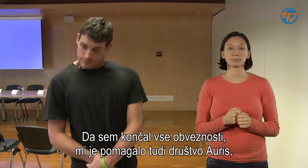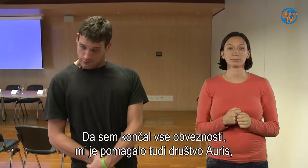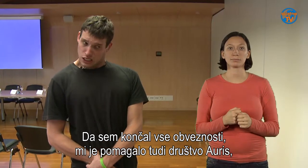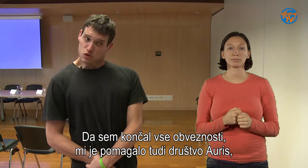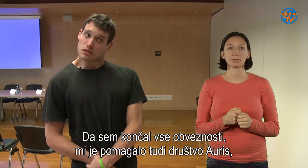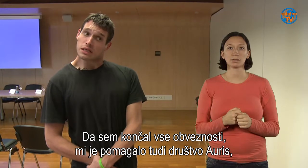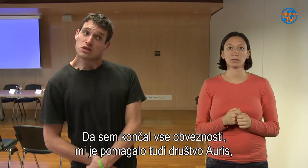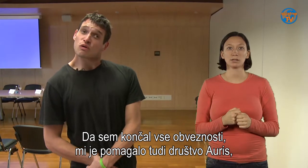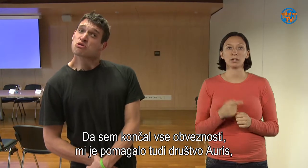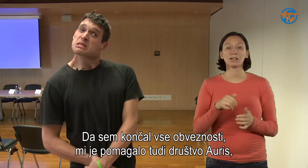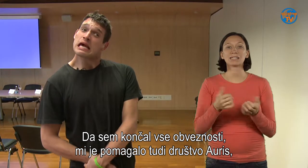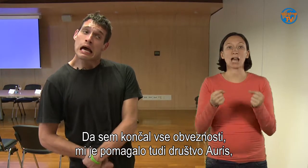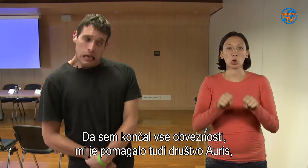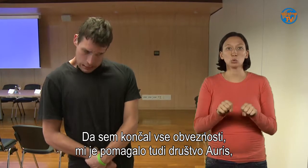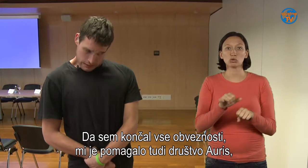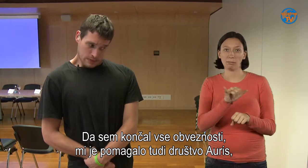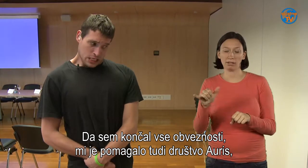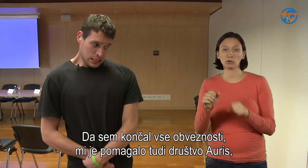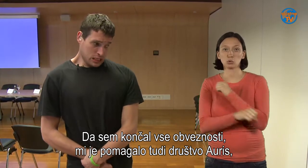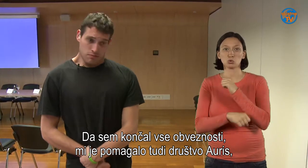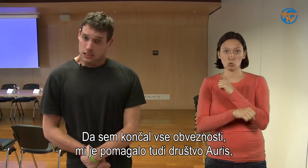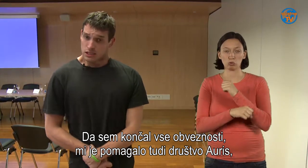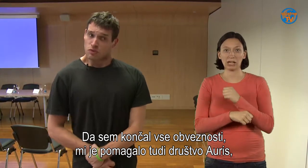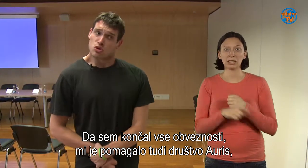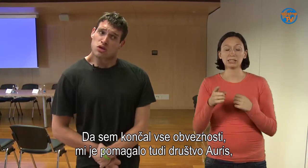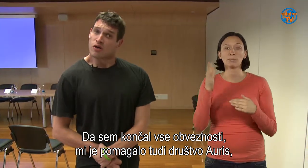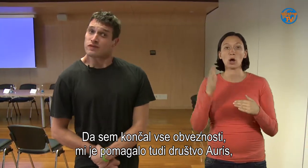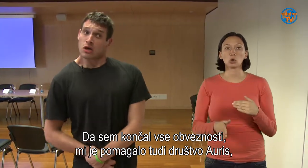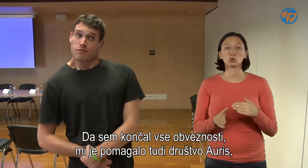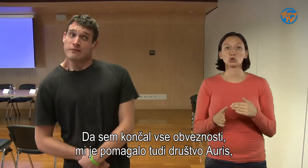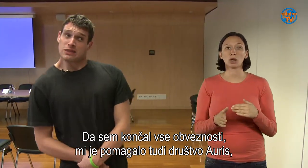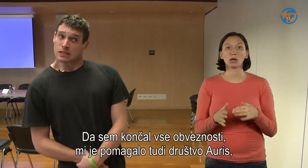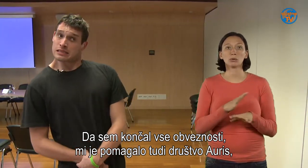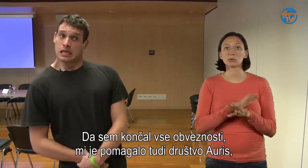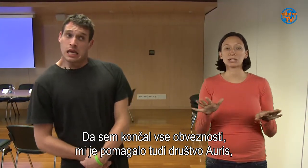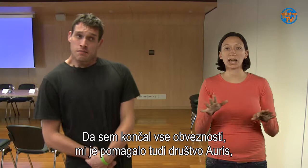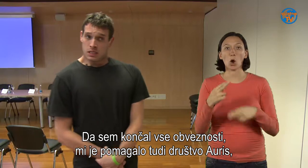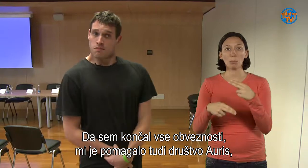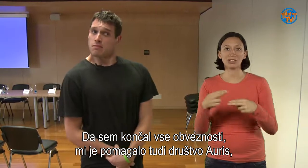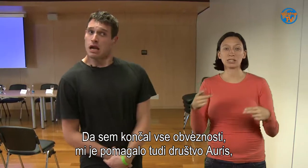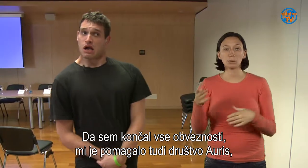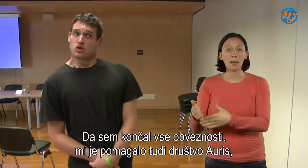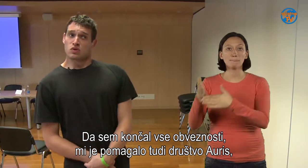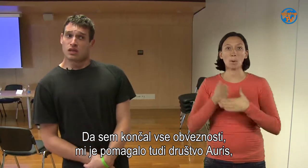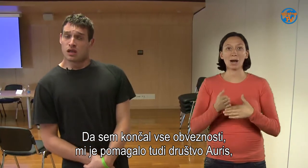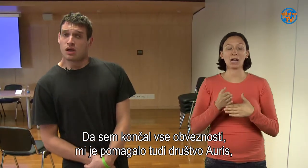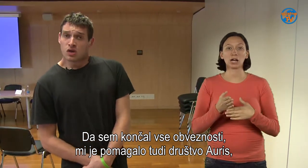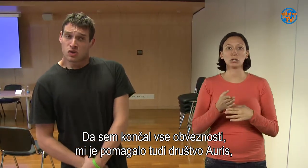V zaključnem letniku študija, da sem končal vse obveznosti, mi je pomagal tudi